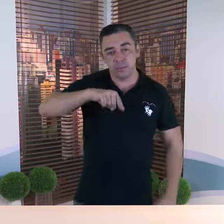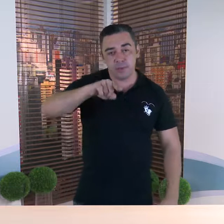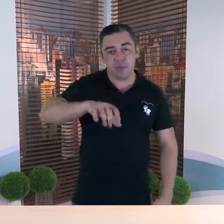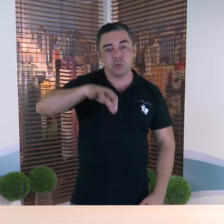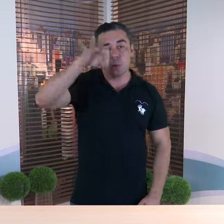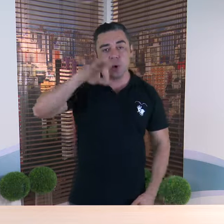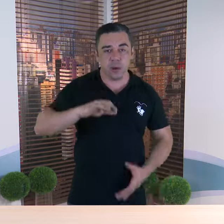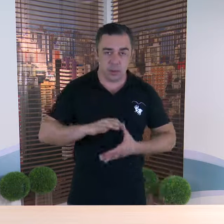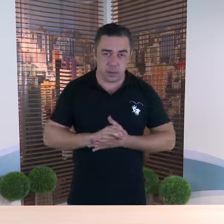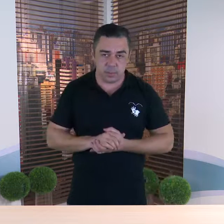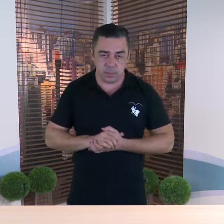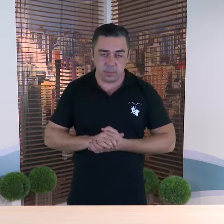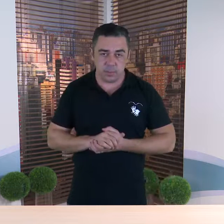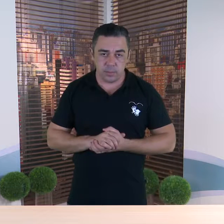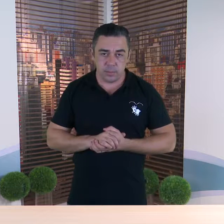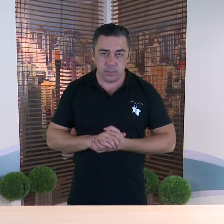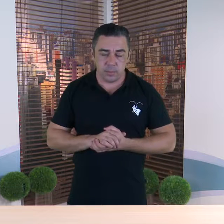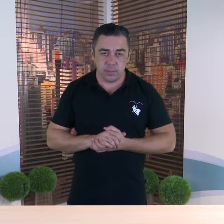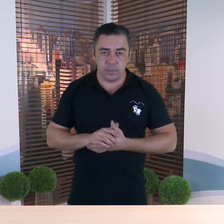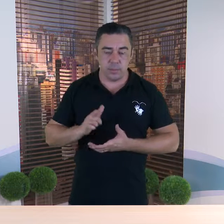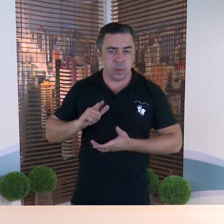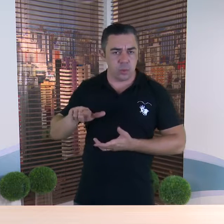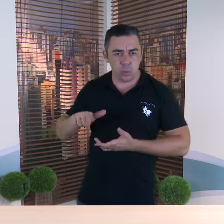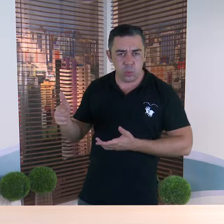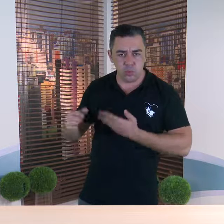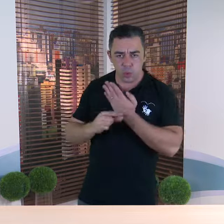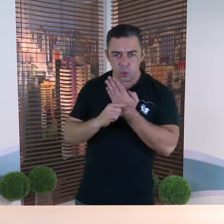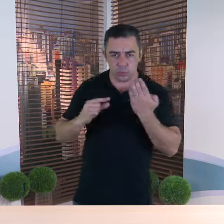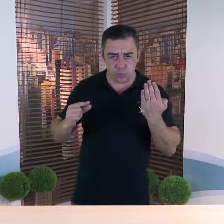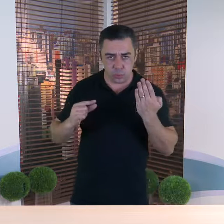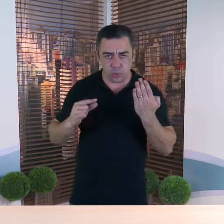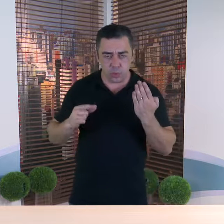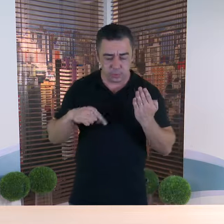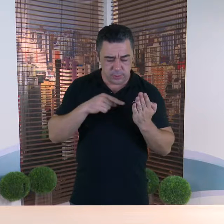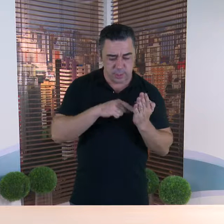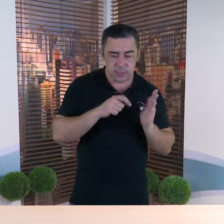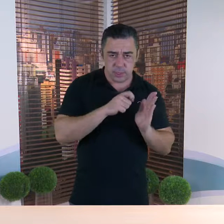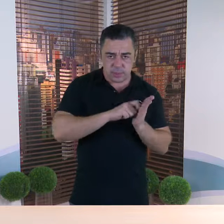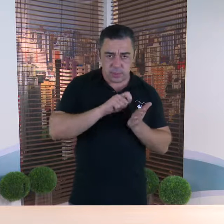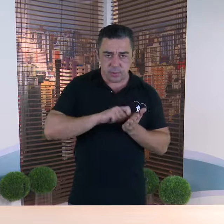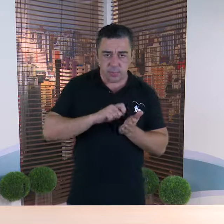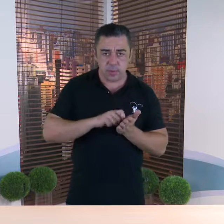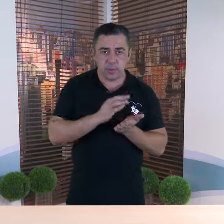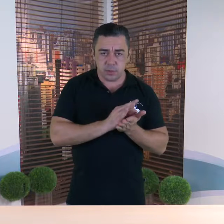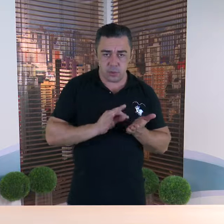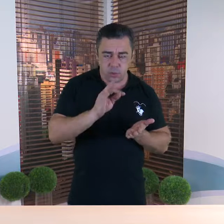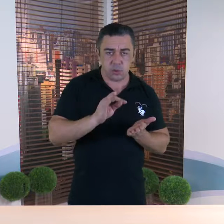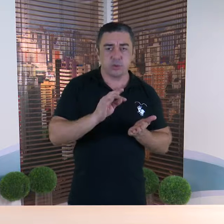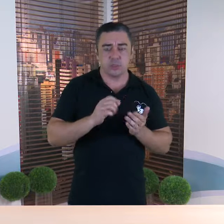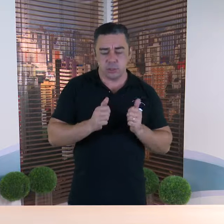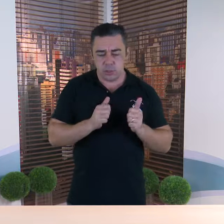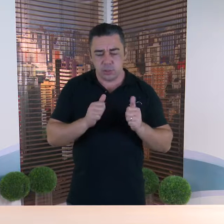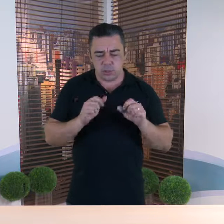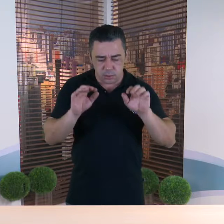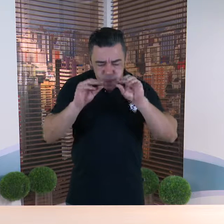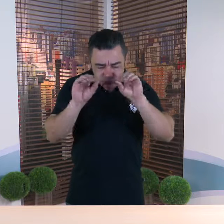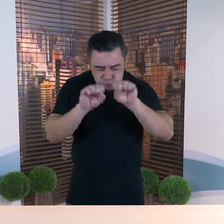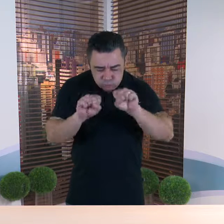de escolha dos seres criados. Norman Geisler, em sua obra Teologia Sistemática, Pecado,